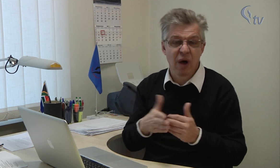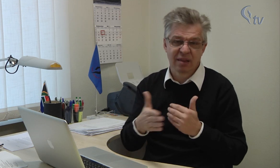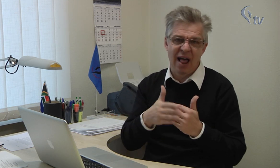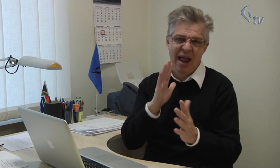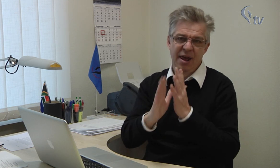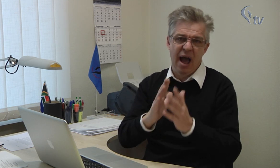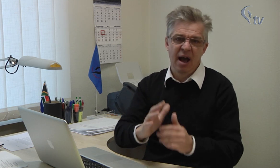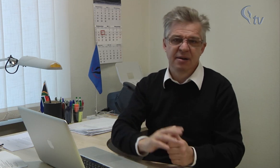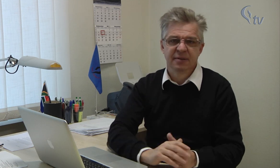linnaga.